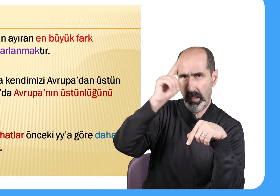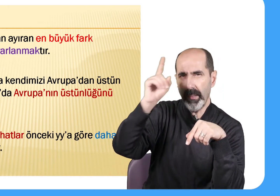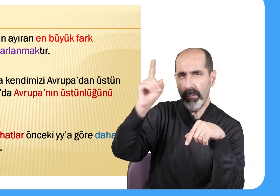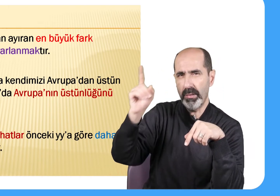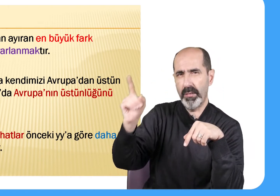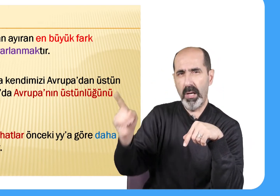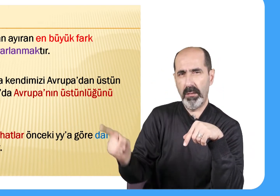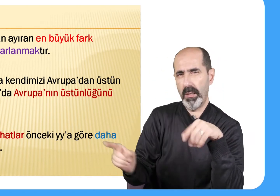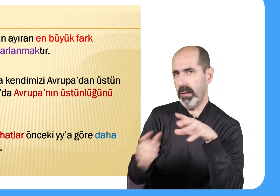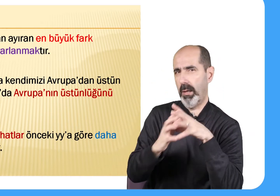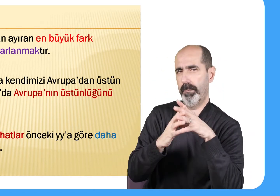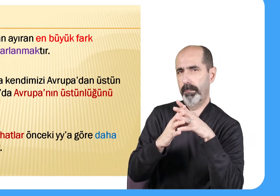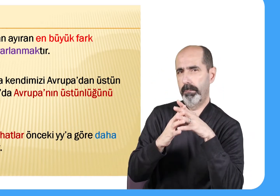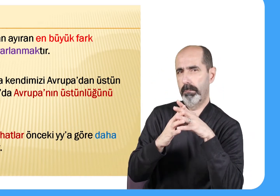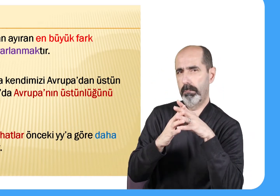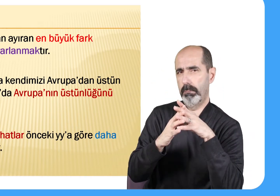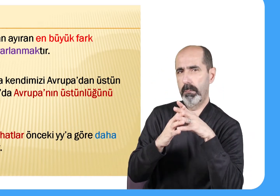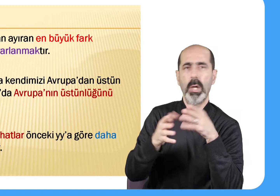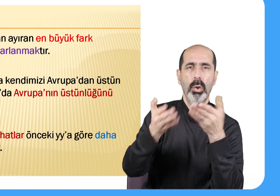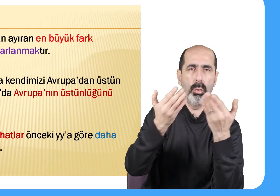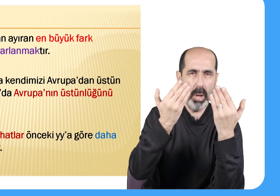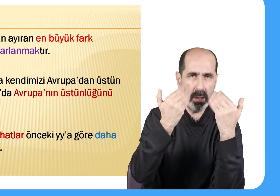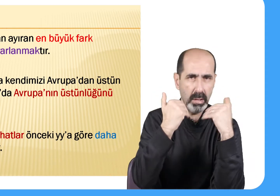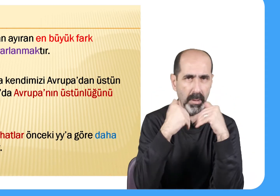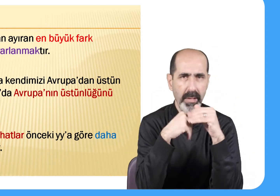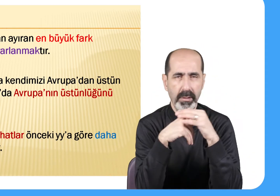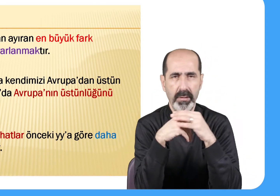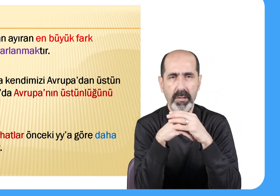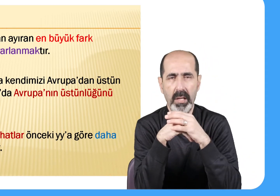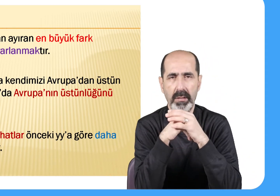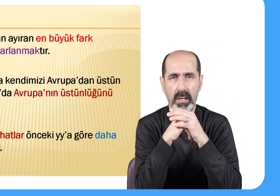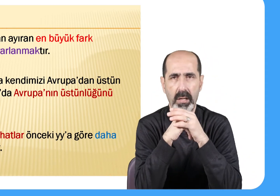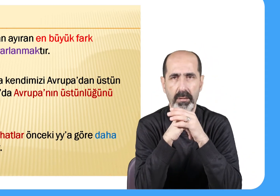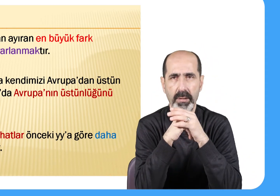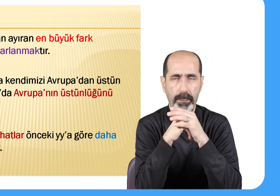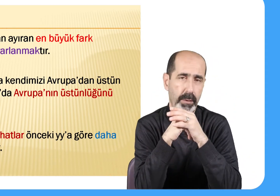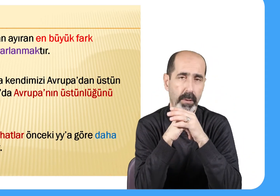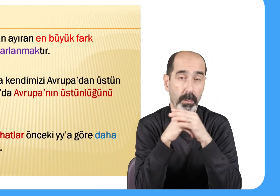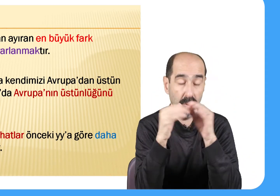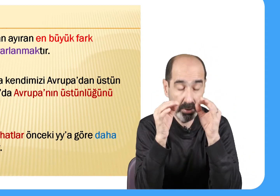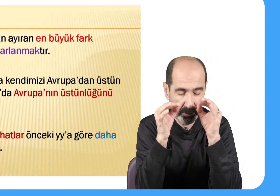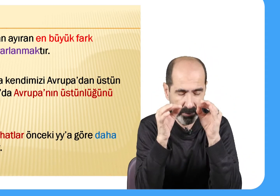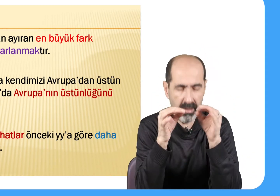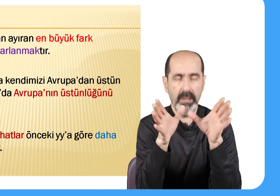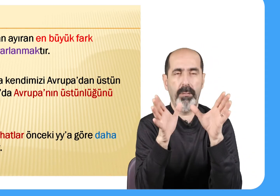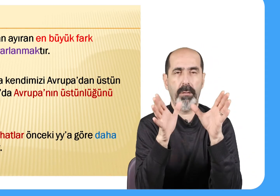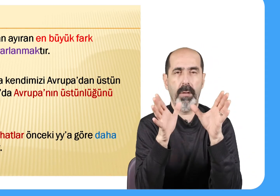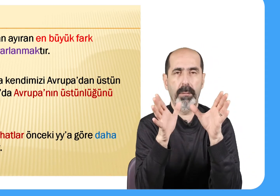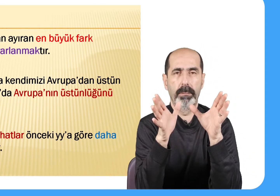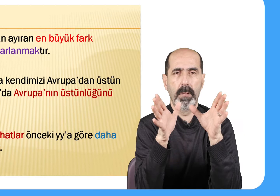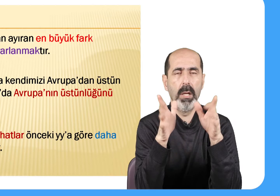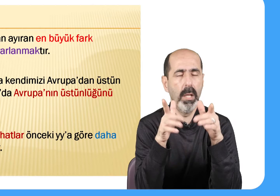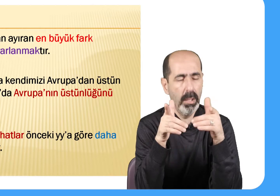gerileme Devri ıslahatları yla bir duraklama Devri ıslahatları arasında fark vardır kesinlikle